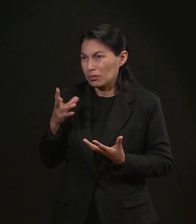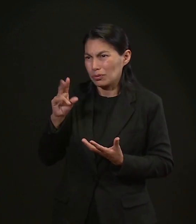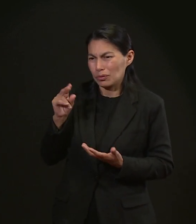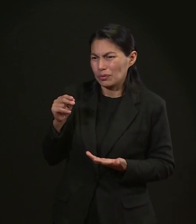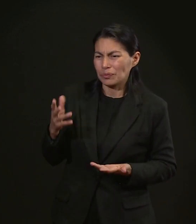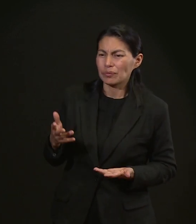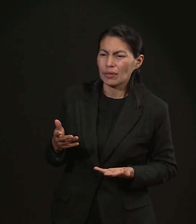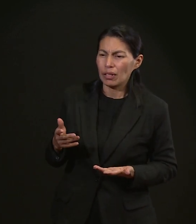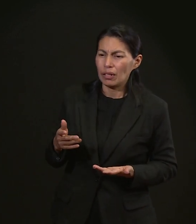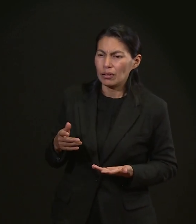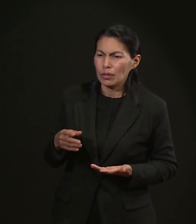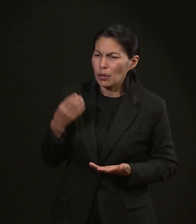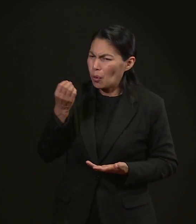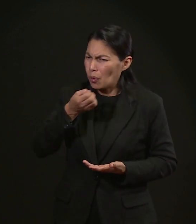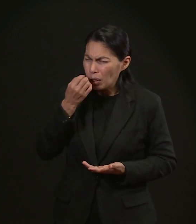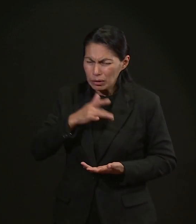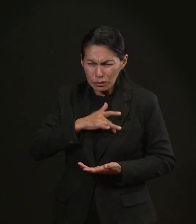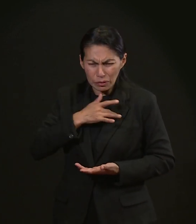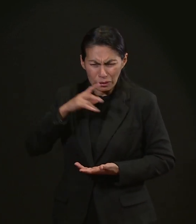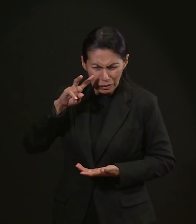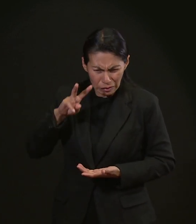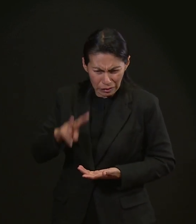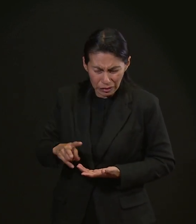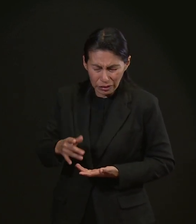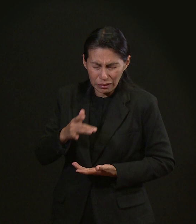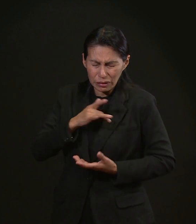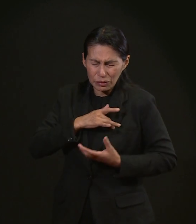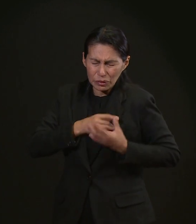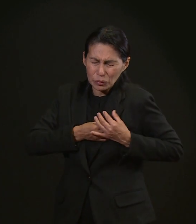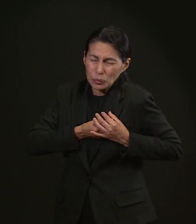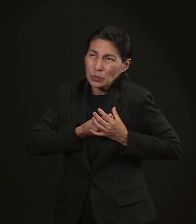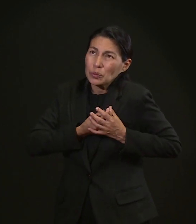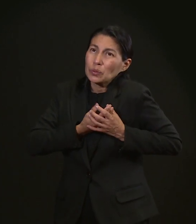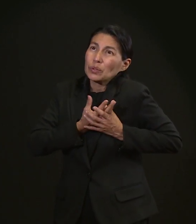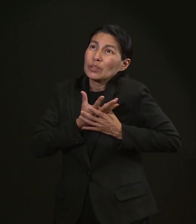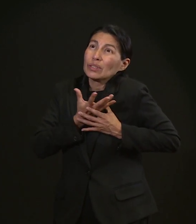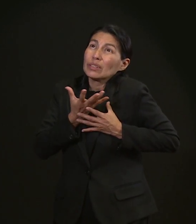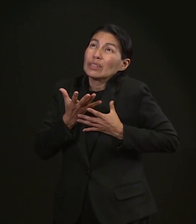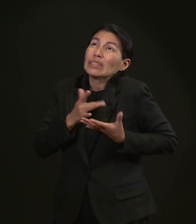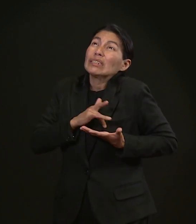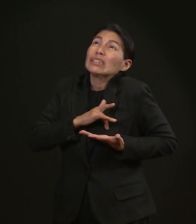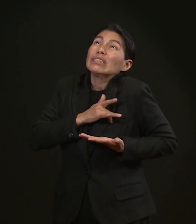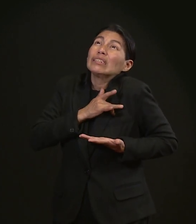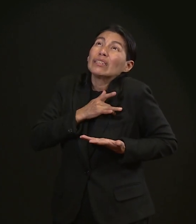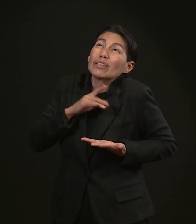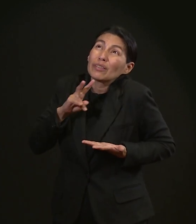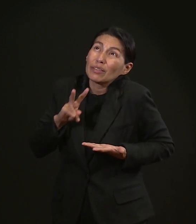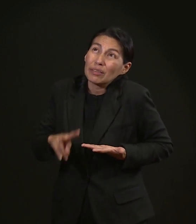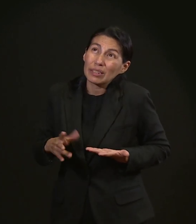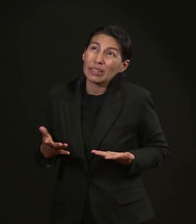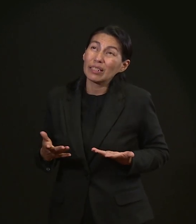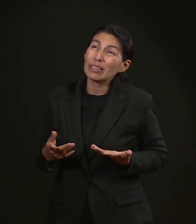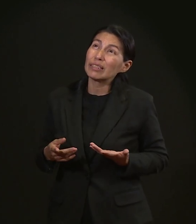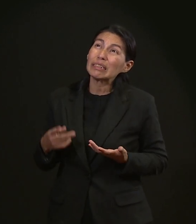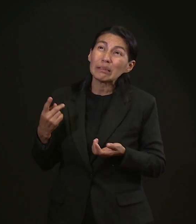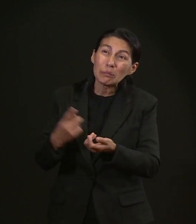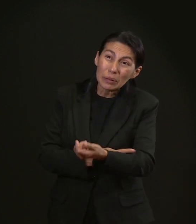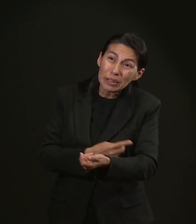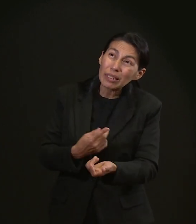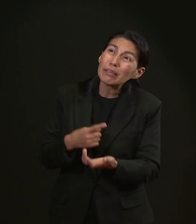bonitas son oraciones sinceras que salen del alma de inma está faltando esto